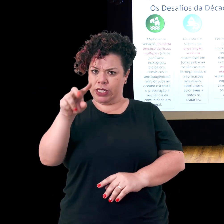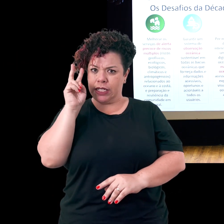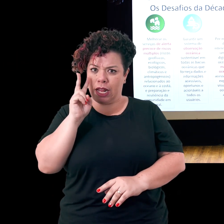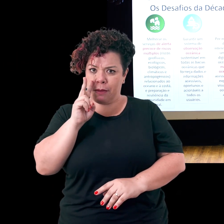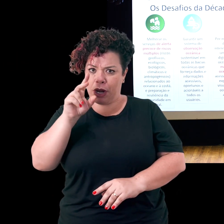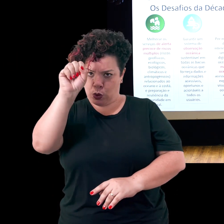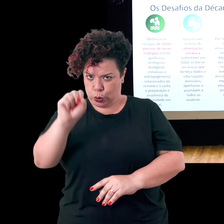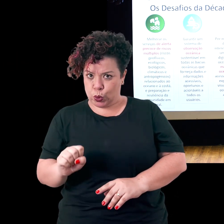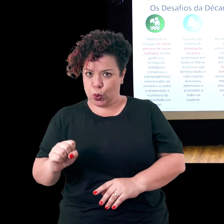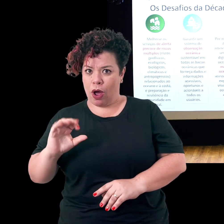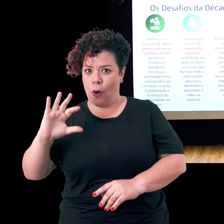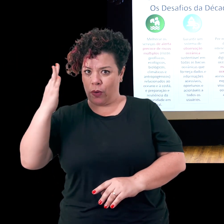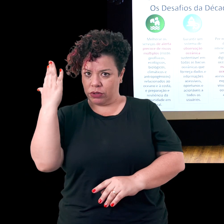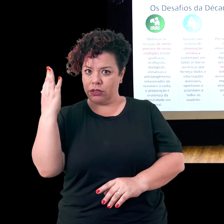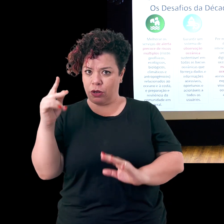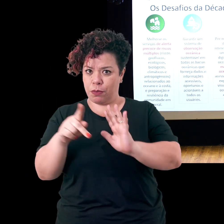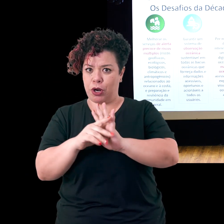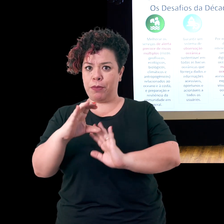lembram? No sul.